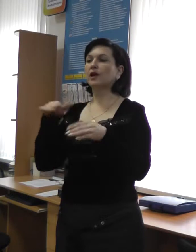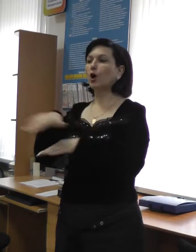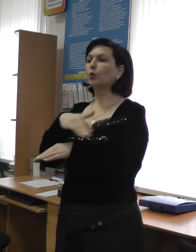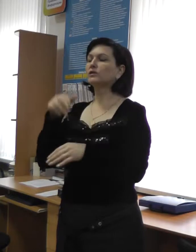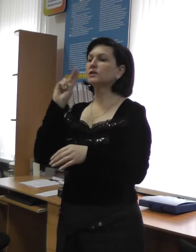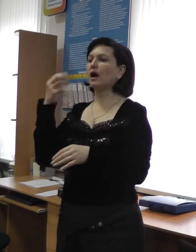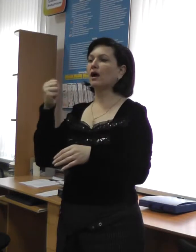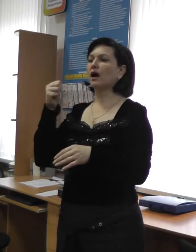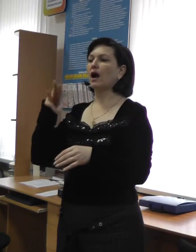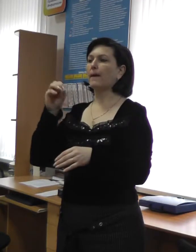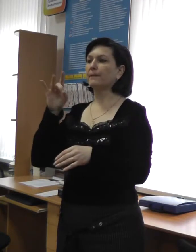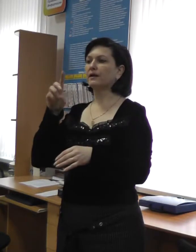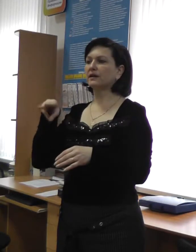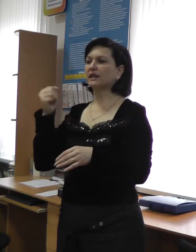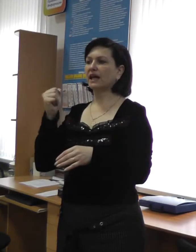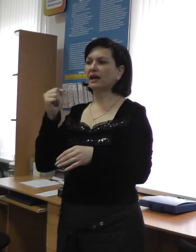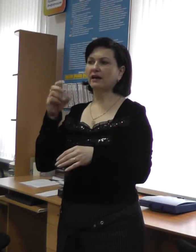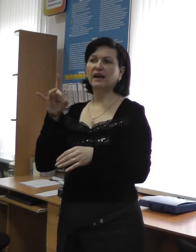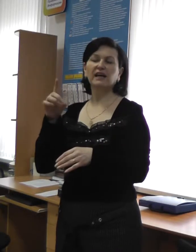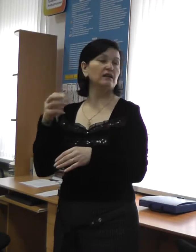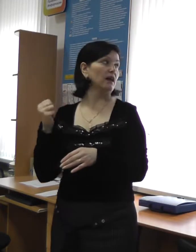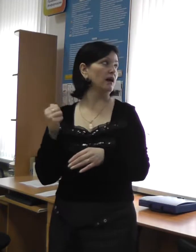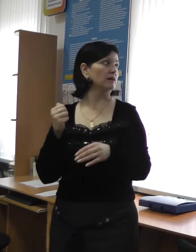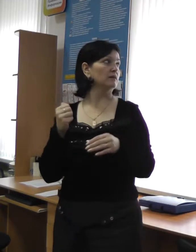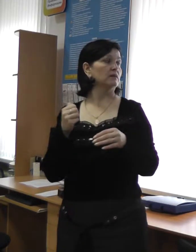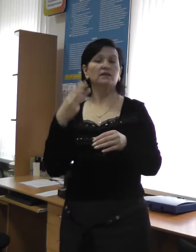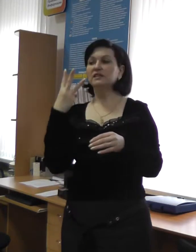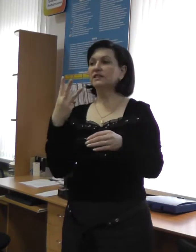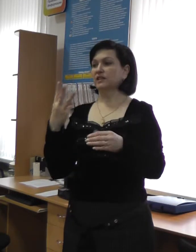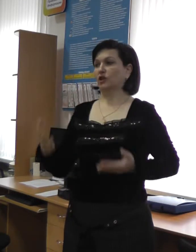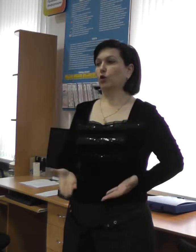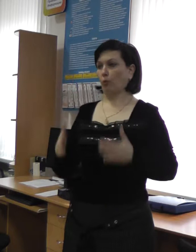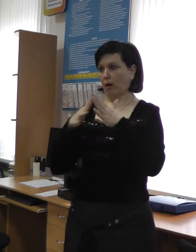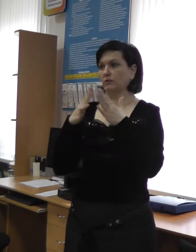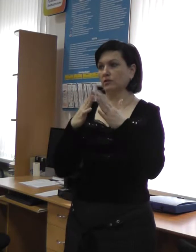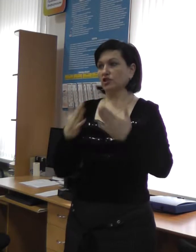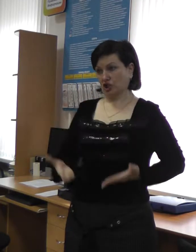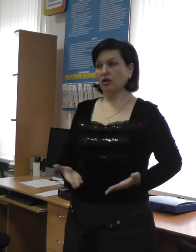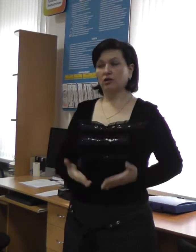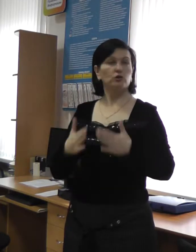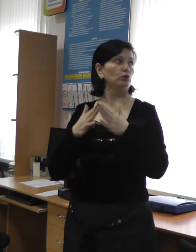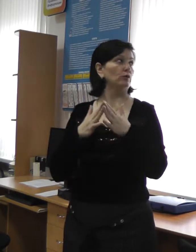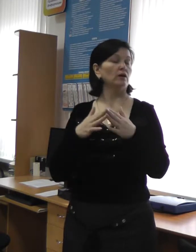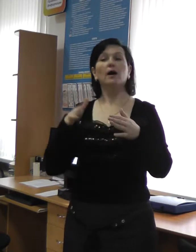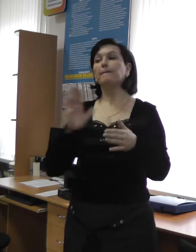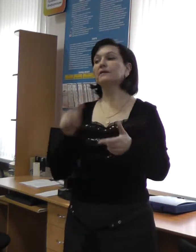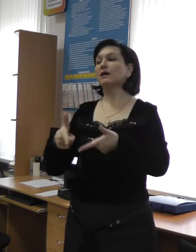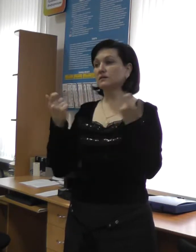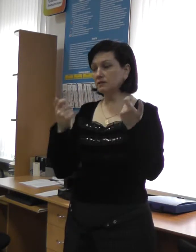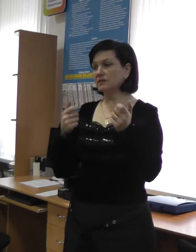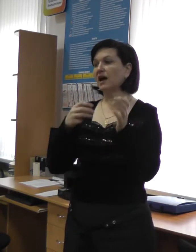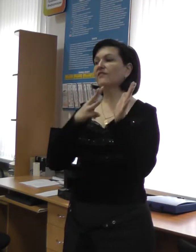позади Лермонтовской площадки, находятся три жилых дома. Некогда здесь находилась одна из первых гостиниц Кисловодска. В